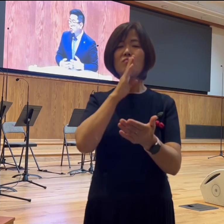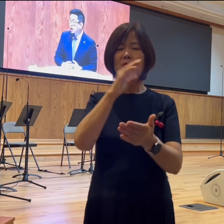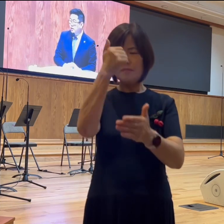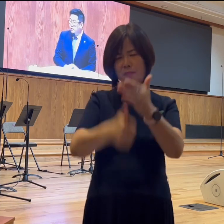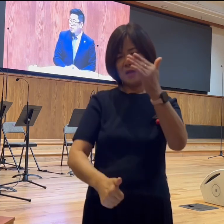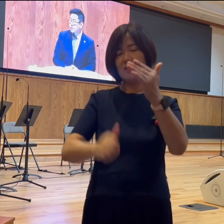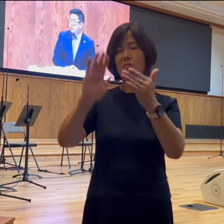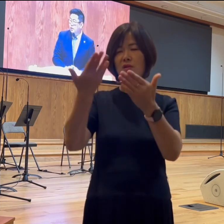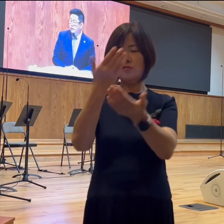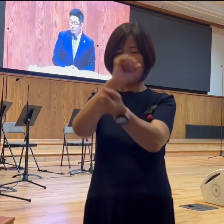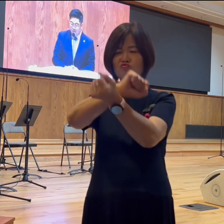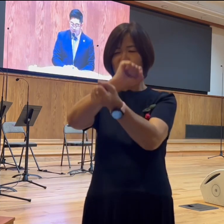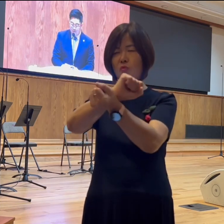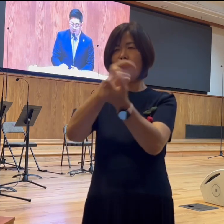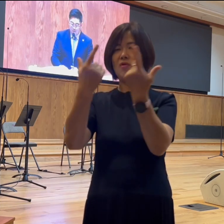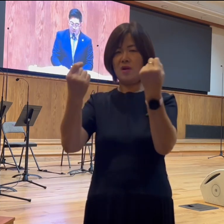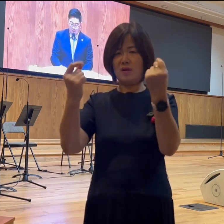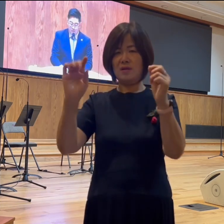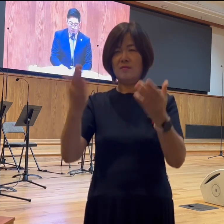중독과 같은 것입니다.